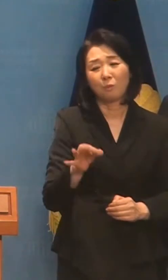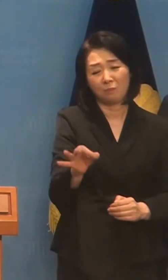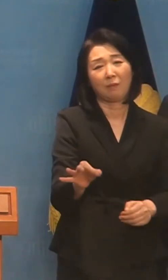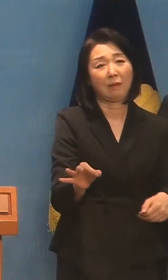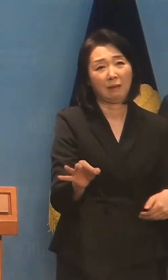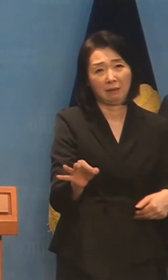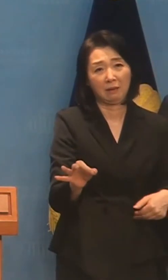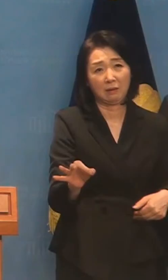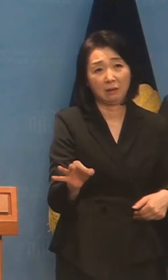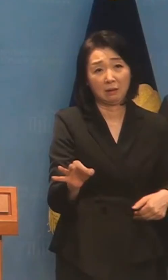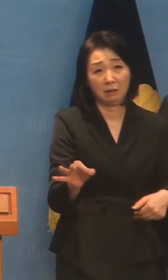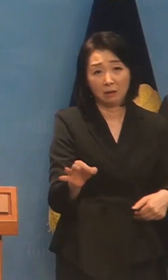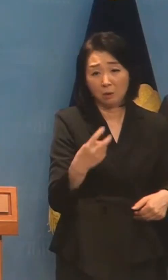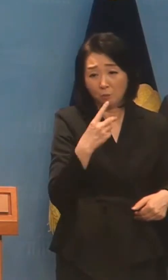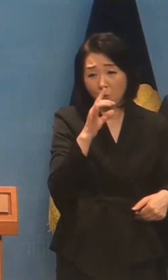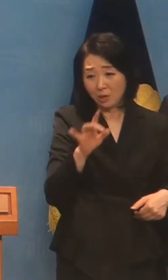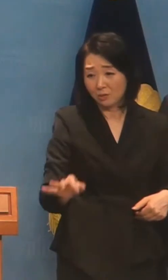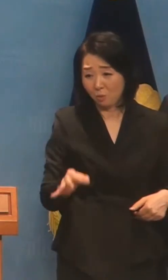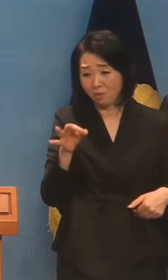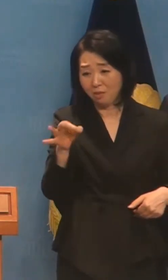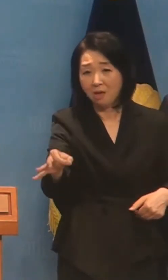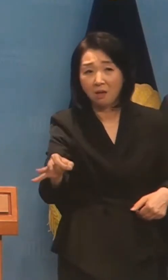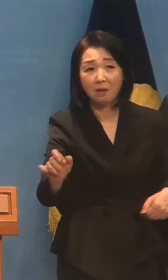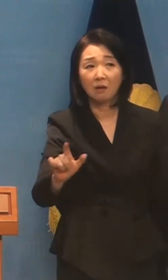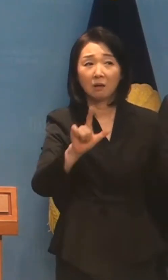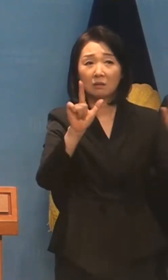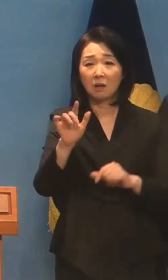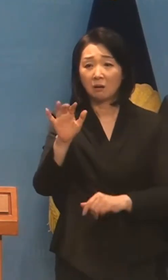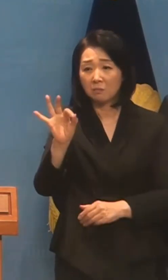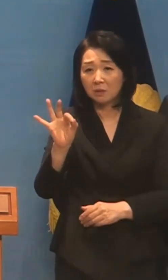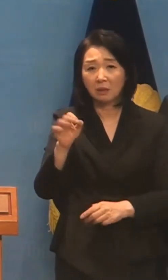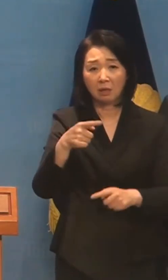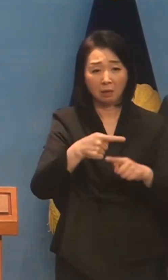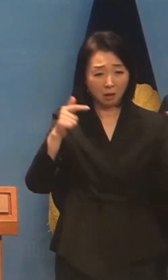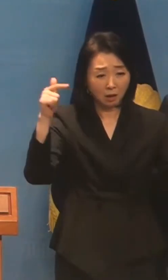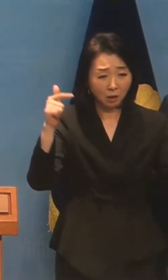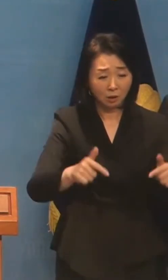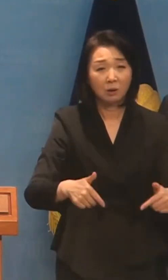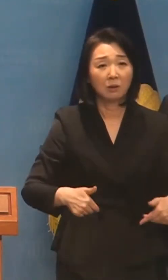그리고 비급여를 내려면 생활비를 줄여야 합니다.